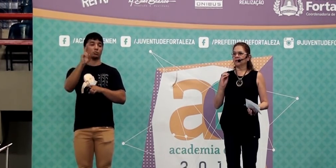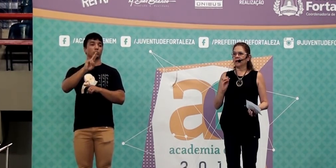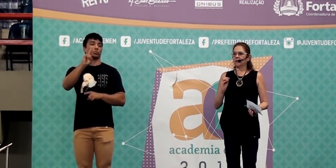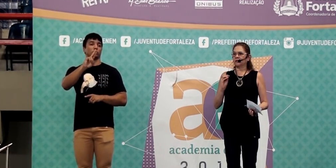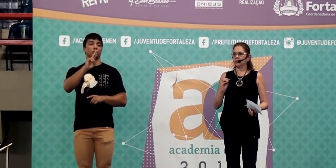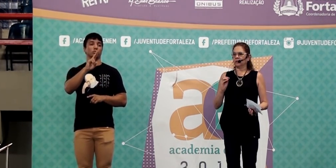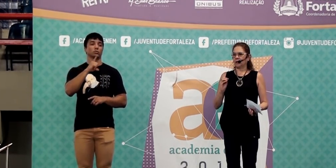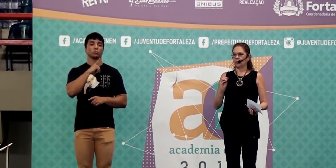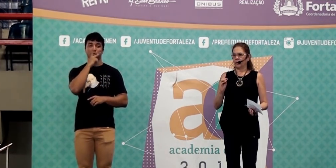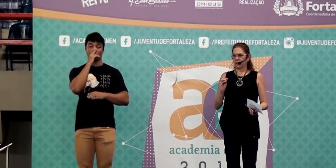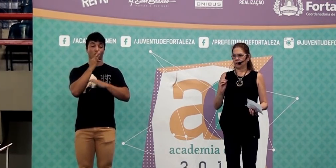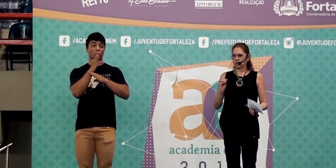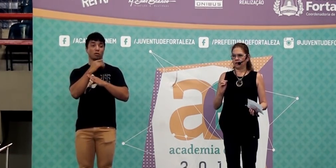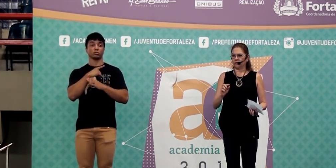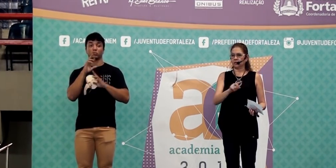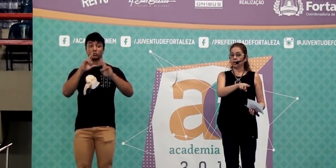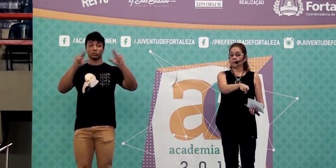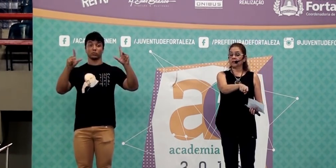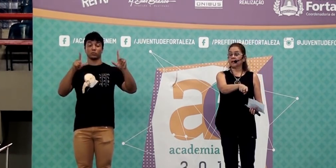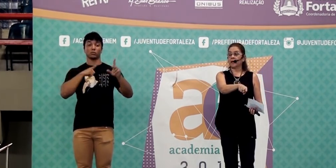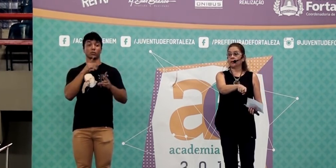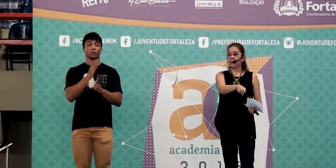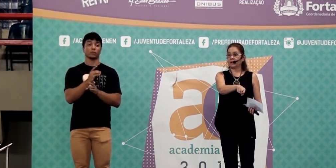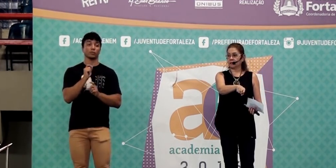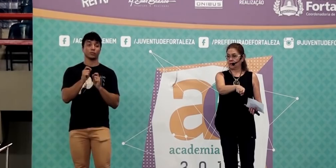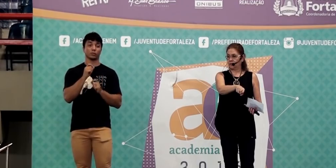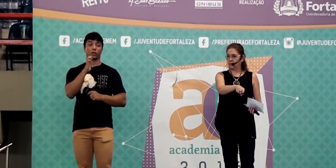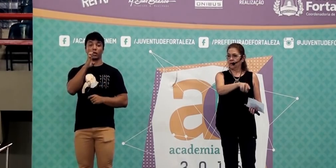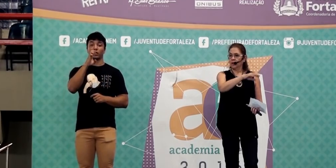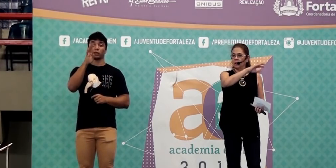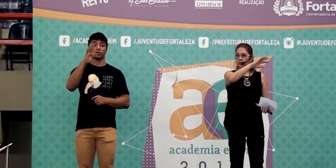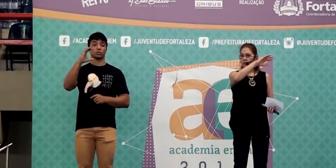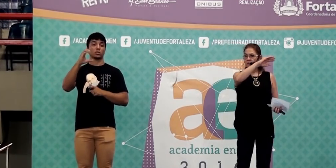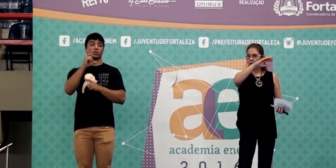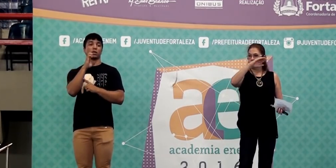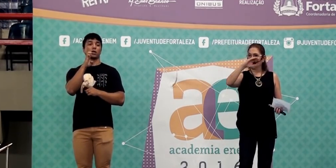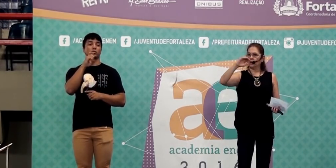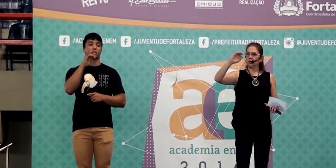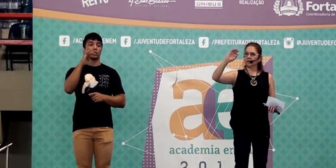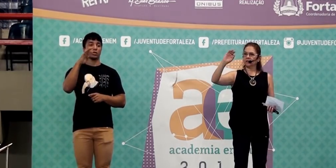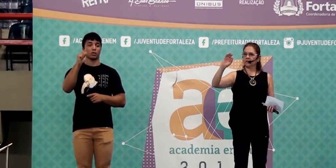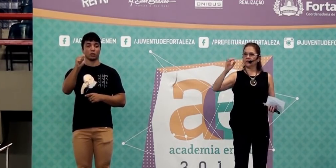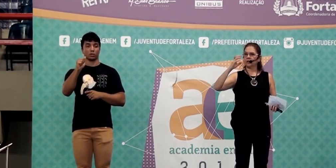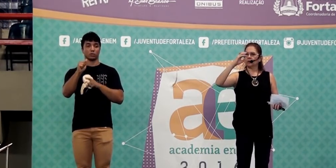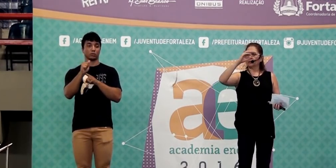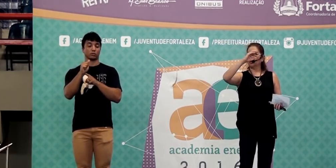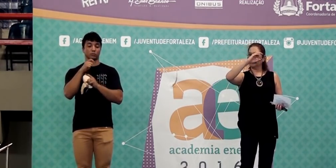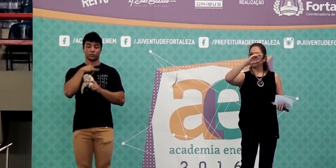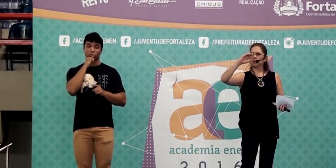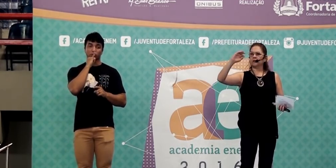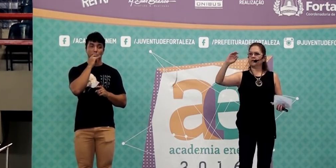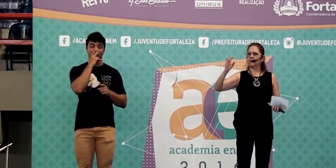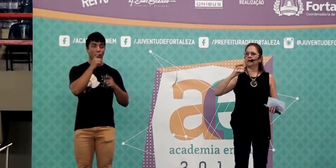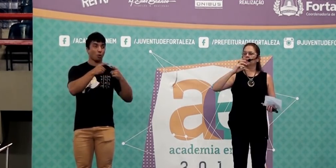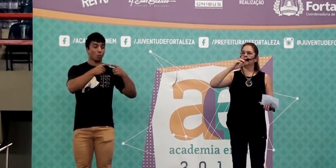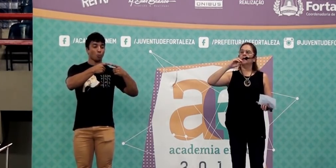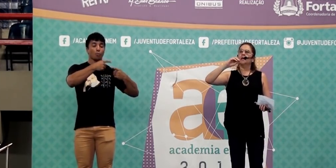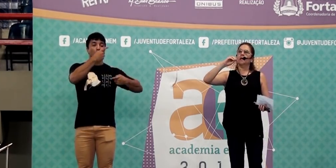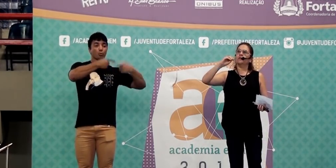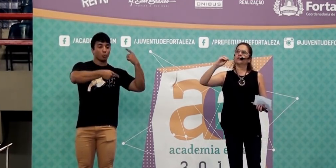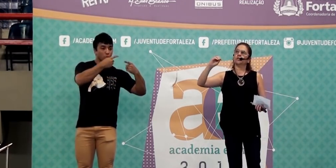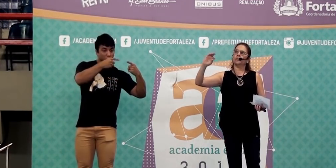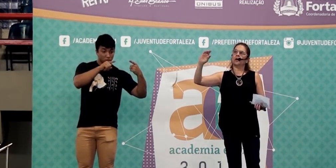Em dissertações argumentativas, o nome disso aí é enumeração. Eu estou dizendo uma coisa, vírgula, política,